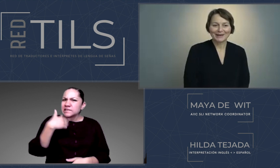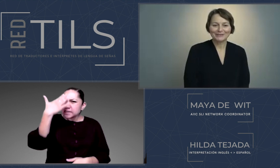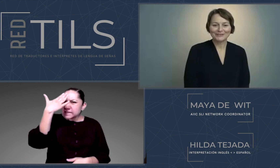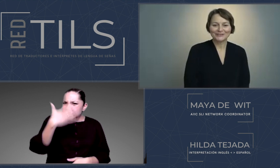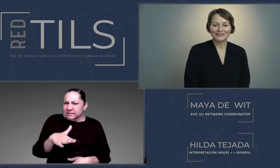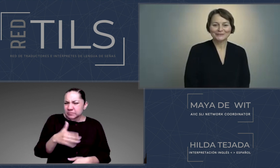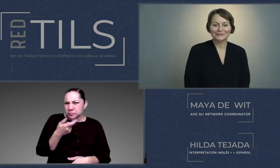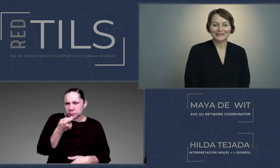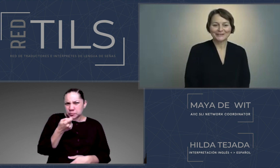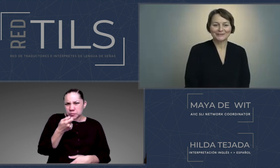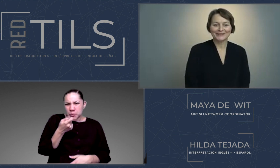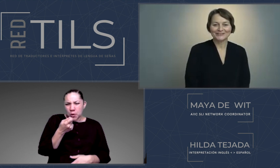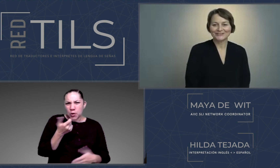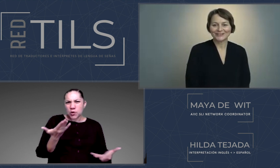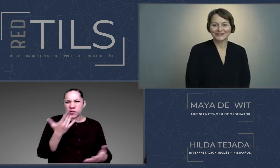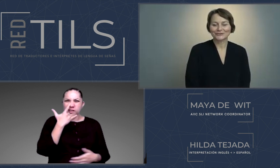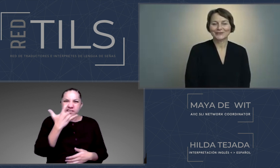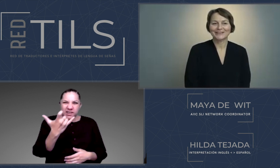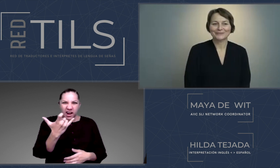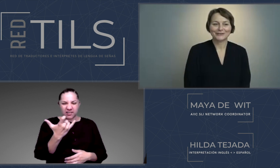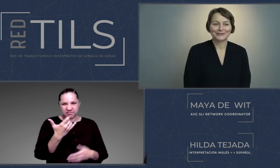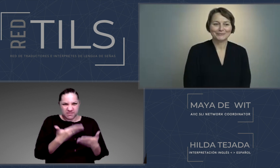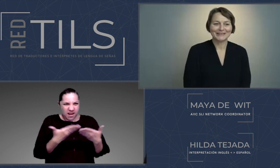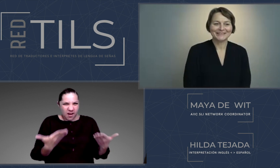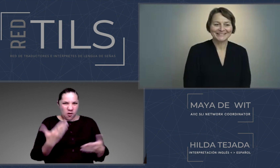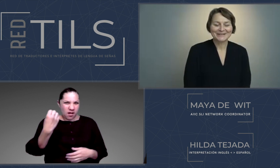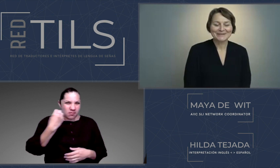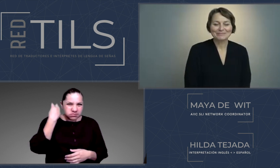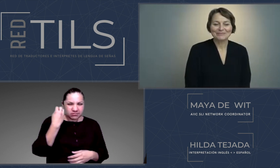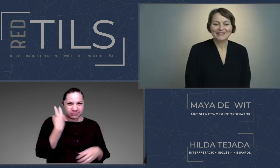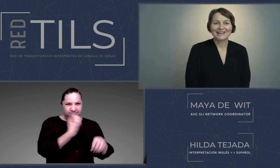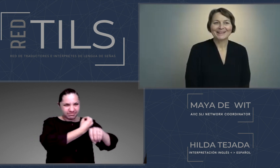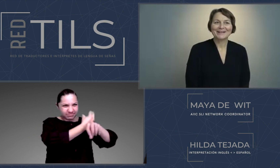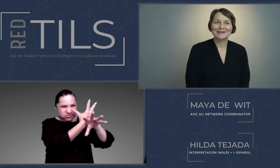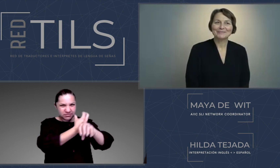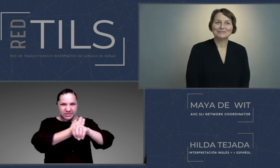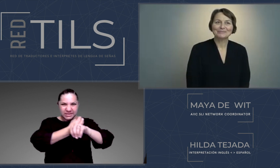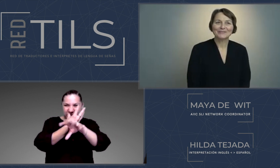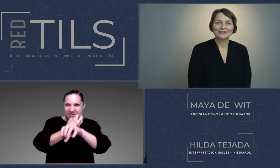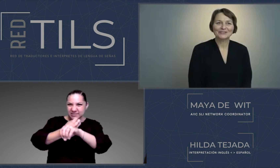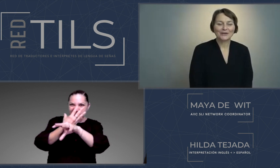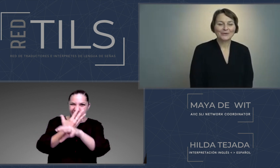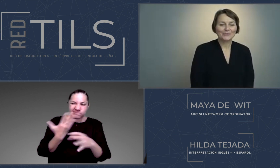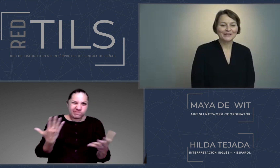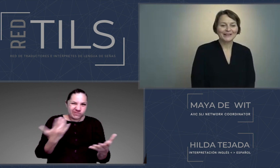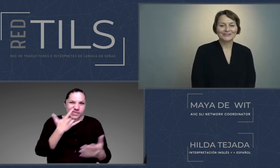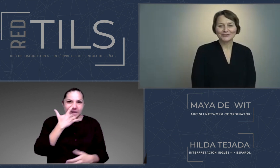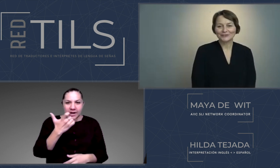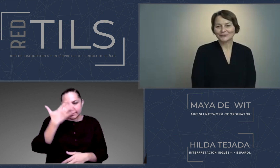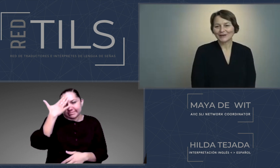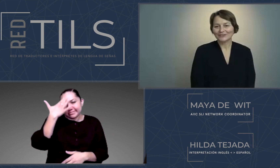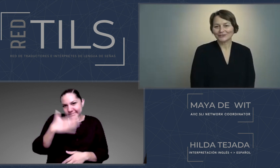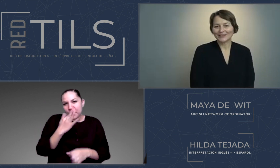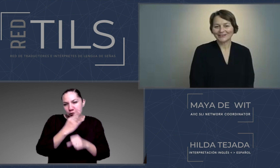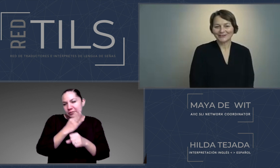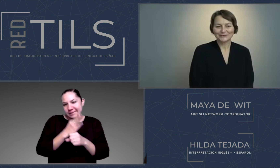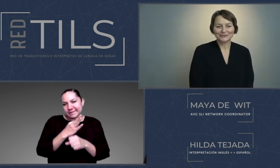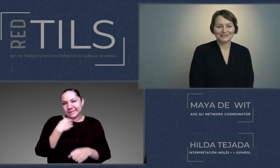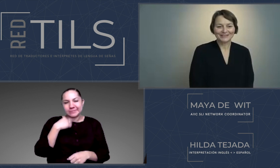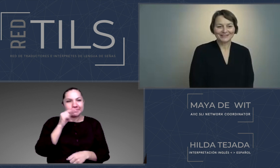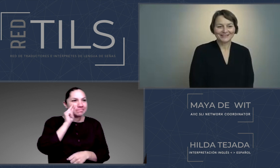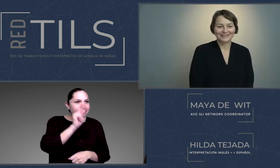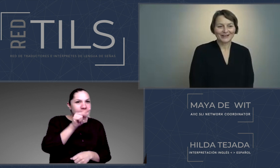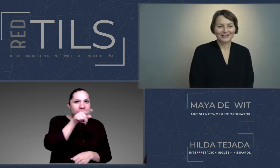but esta I hope to see presentación a your faces distancia, pero in puedo ver time. ah, las So caritas de I todos want to acá en la pantalla congratulate you